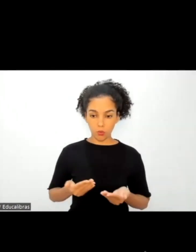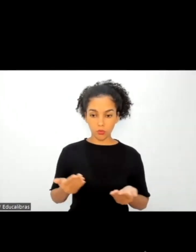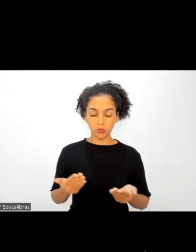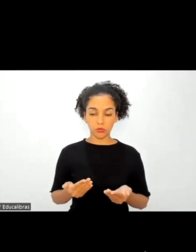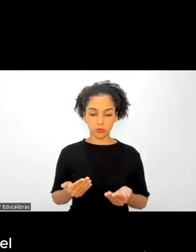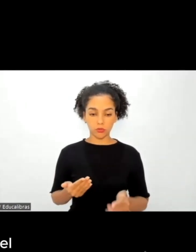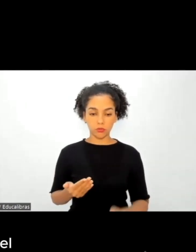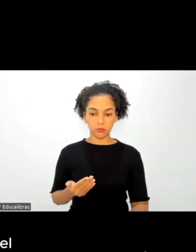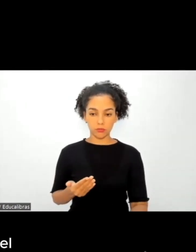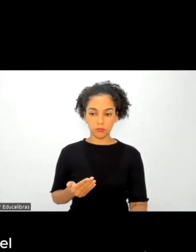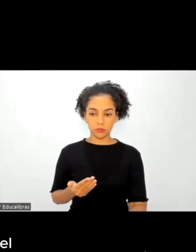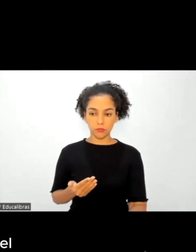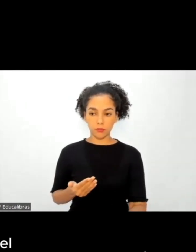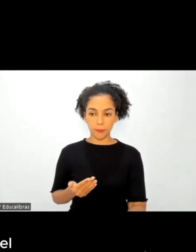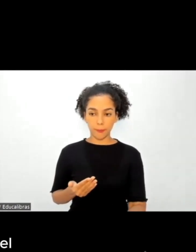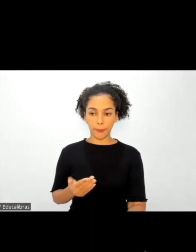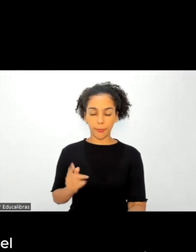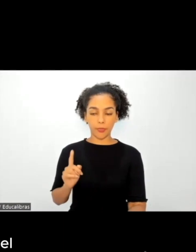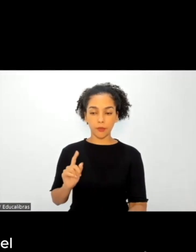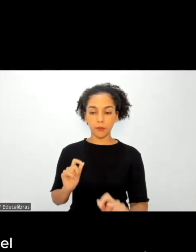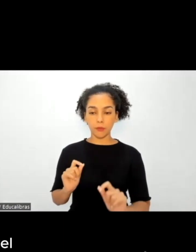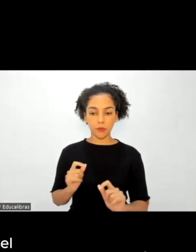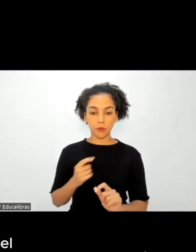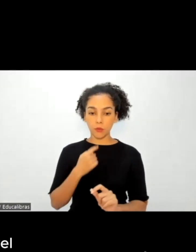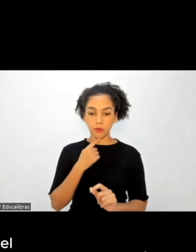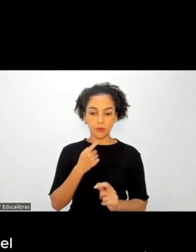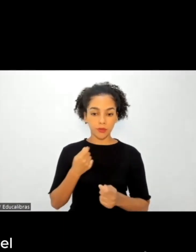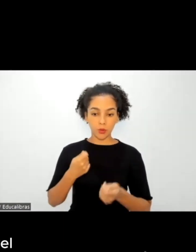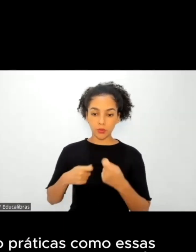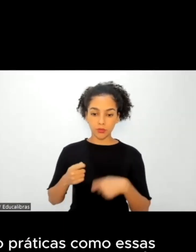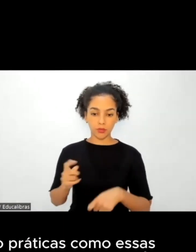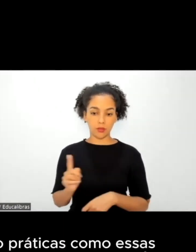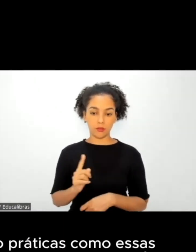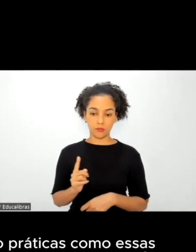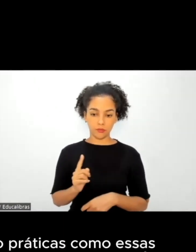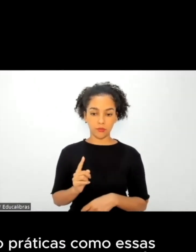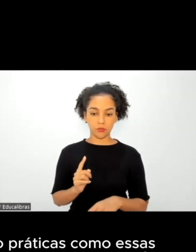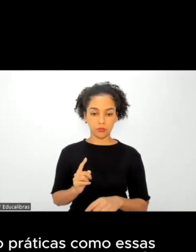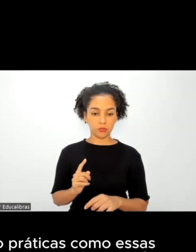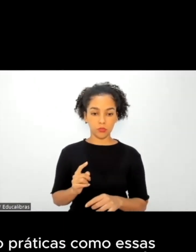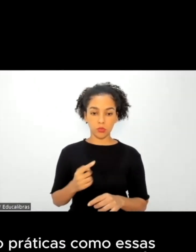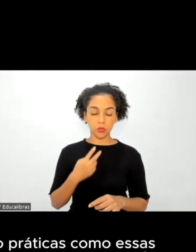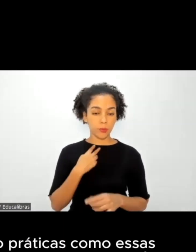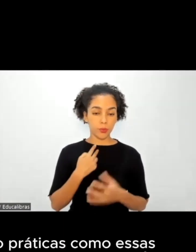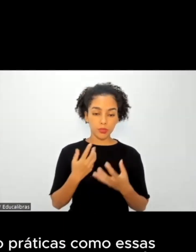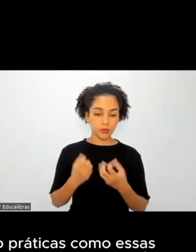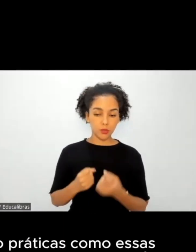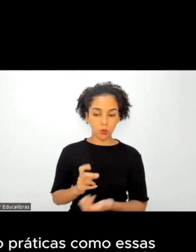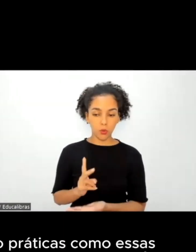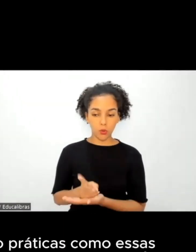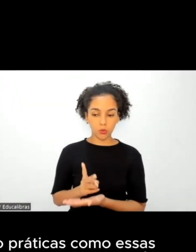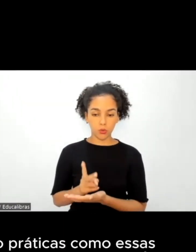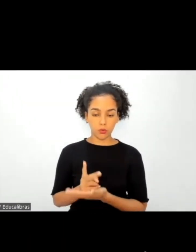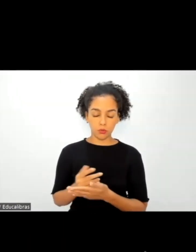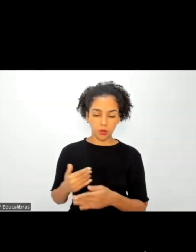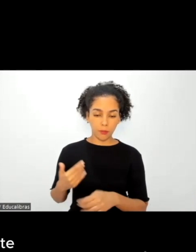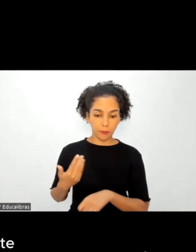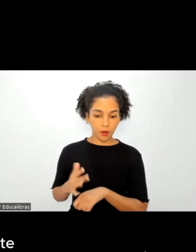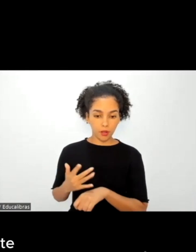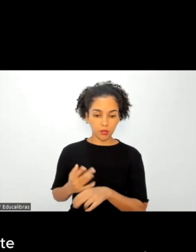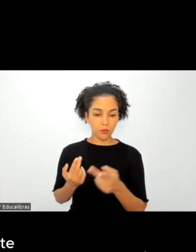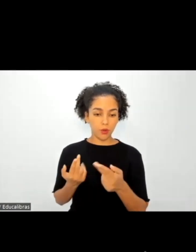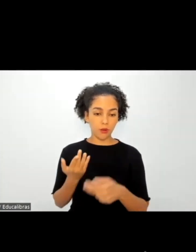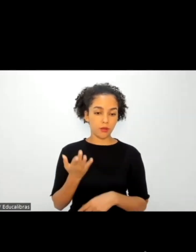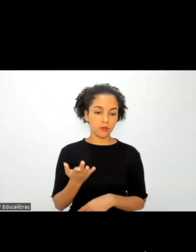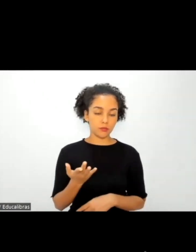sim é inegociável, é inadmissível, né, a gente continuar reproduzindo práticas como essas. E,